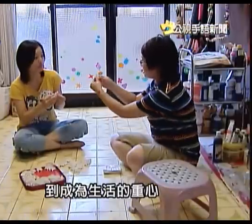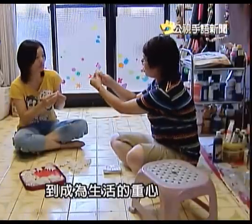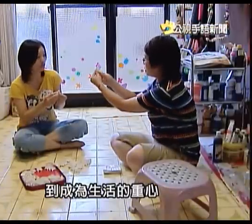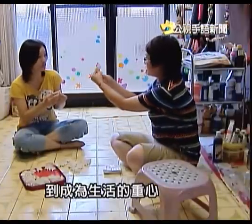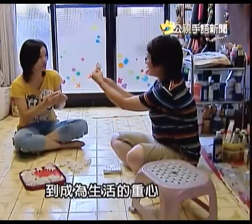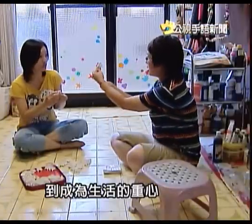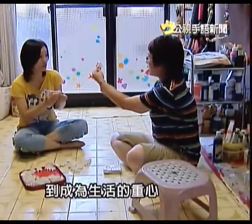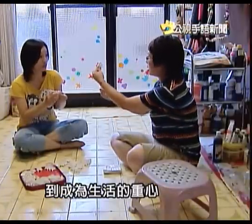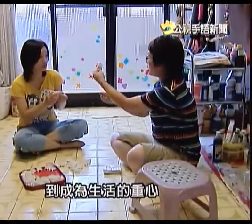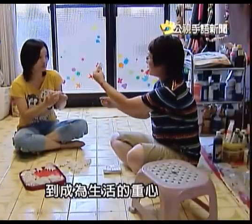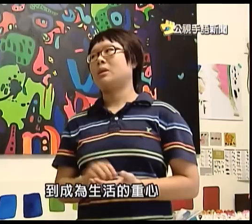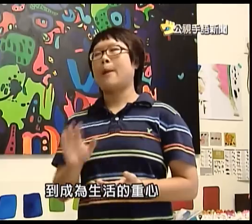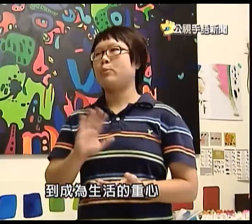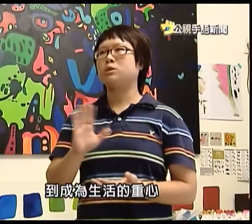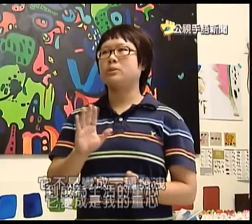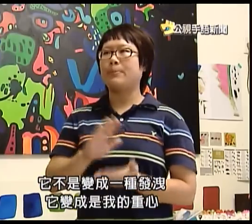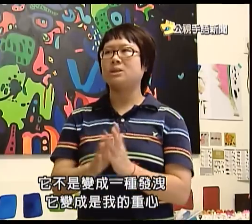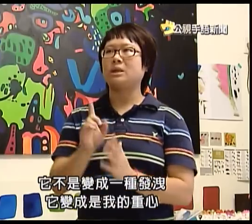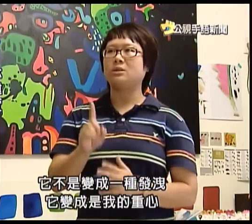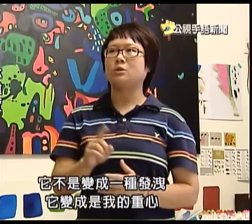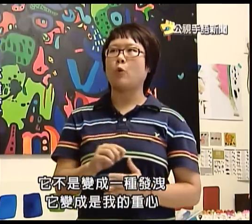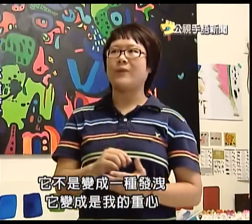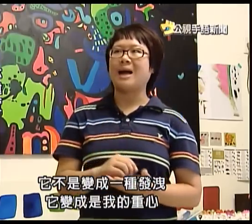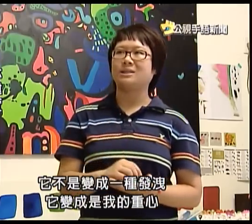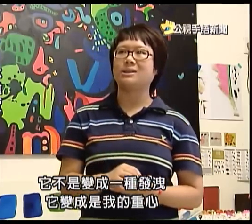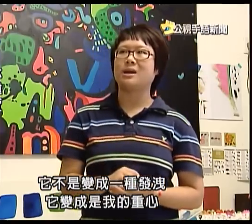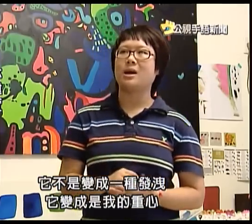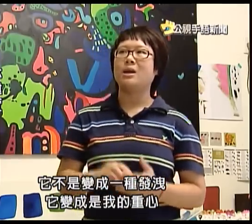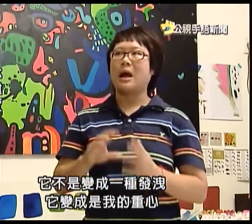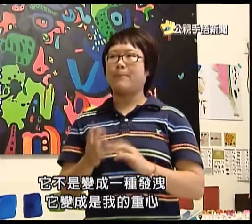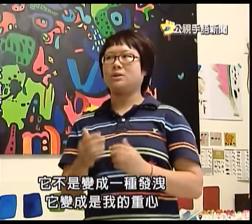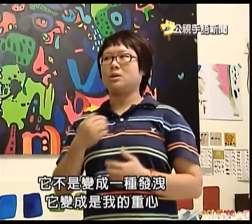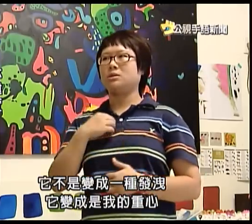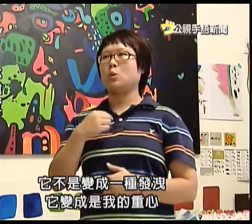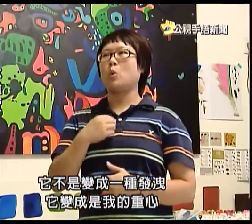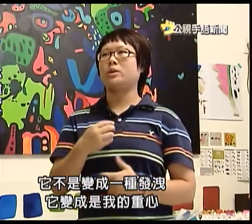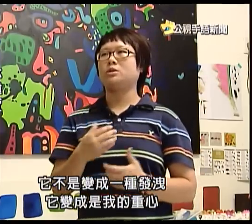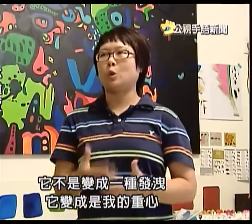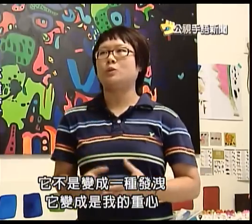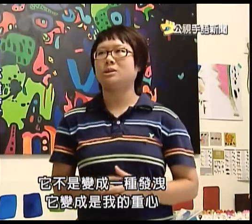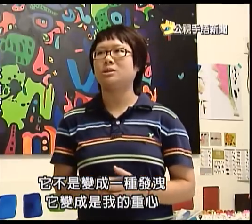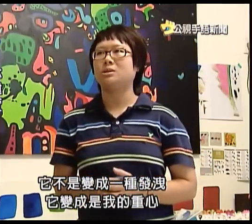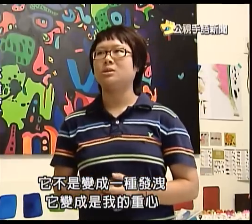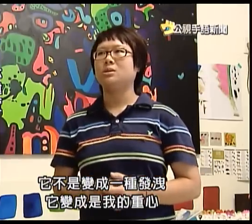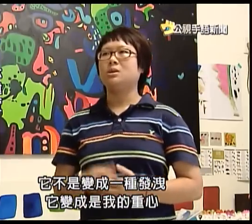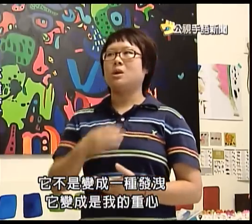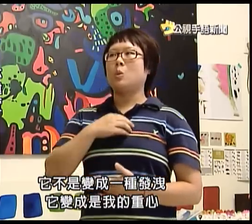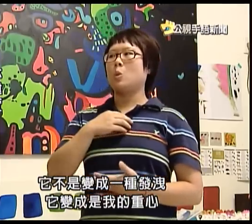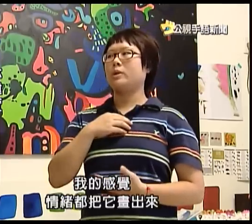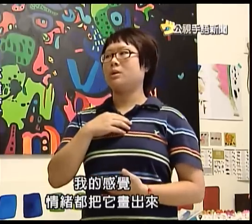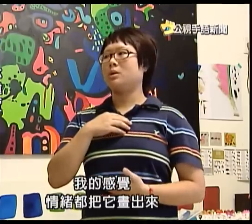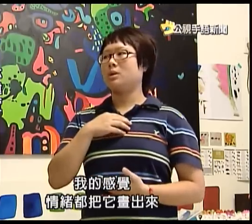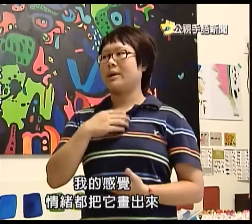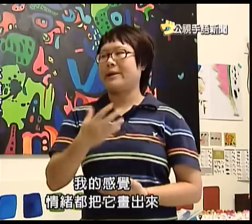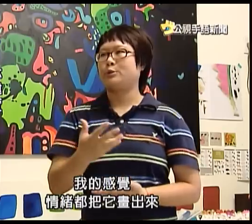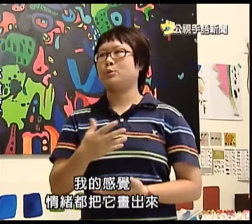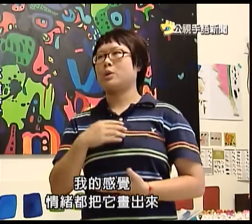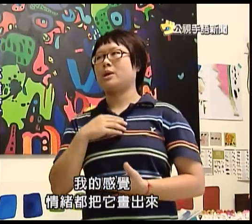重心。 它不是变成一种发泄，它变成是我的东西，我的感觉、情